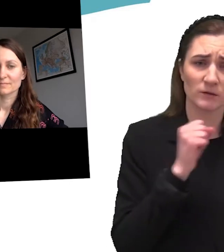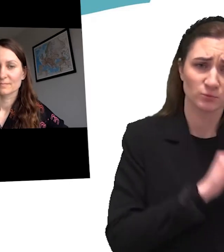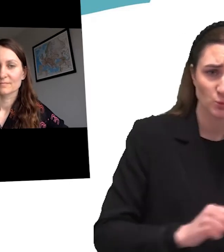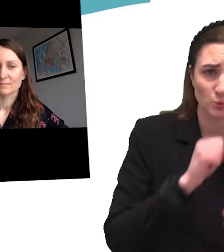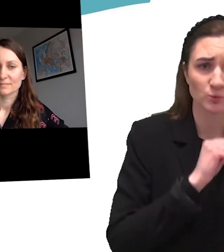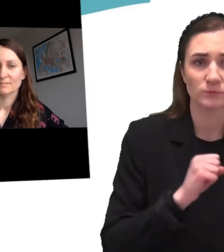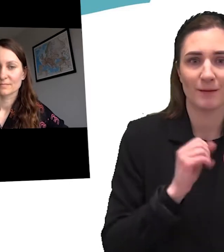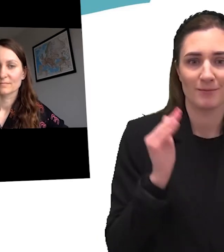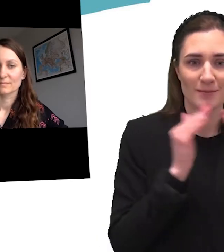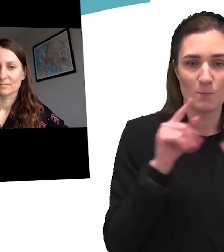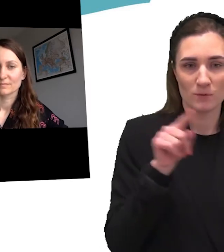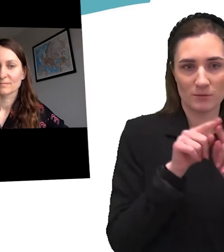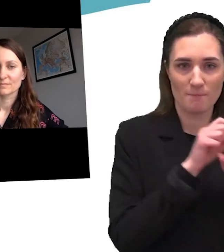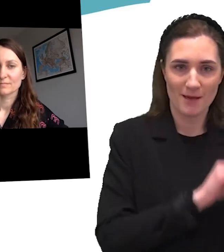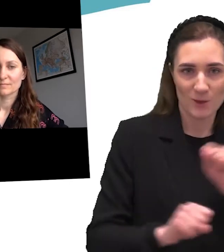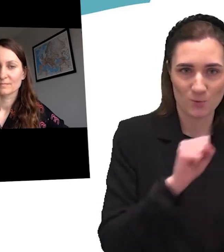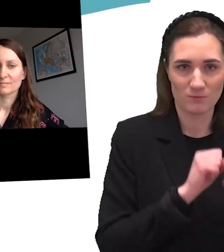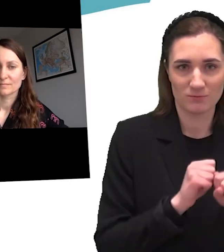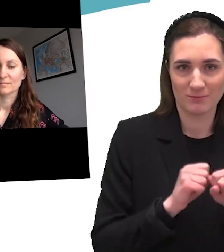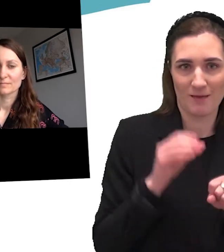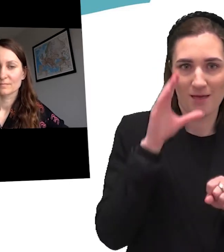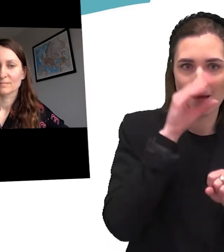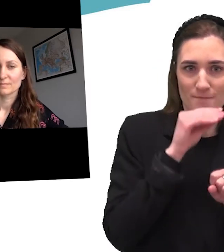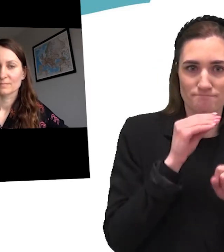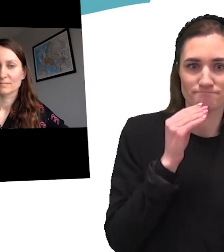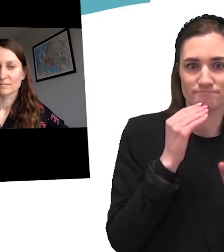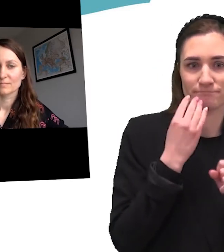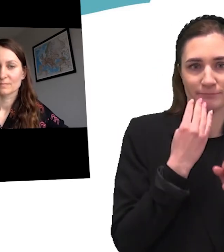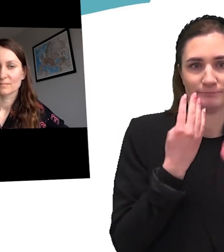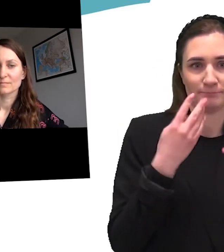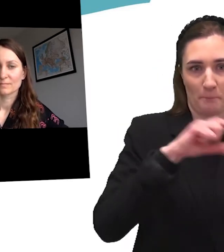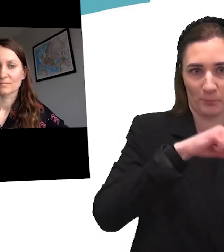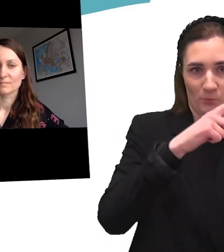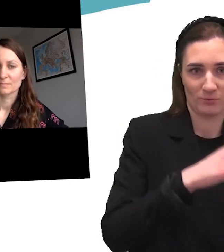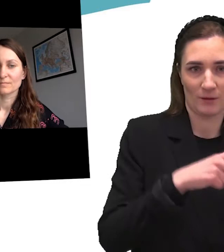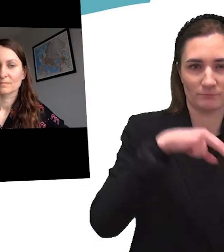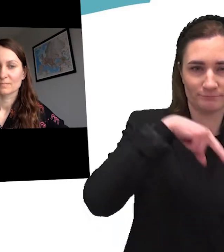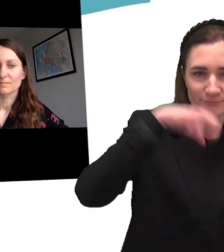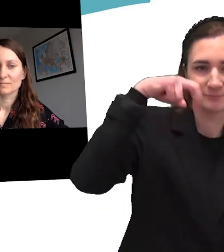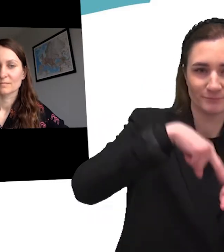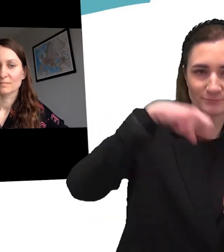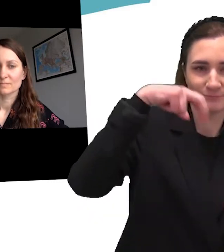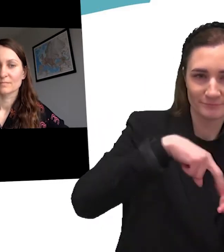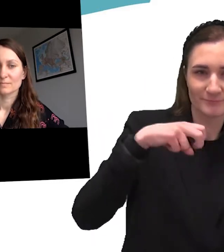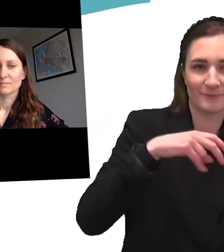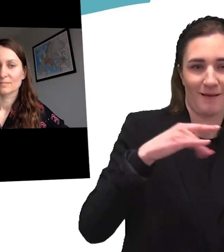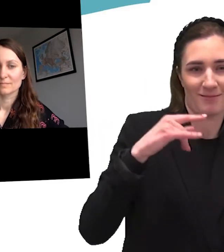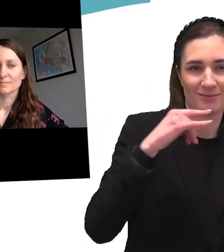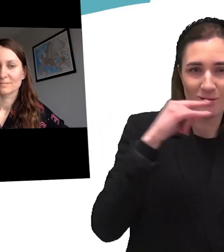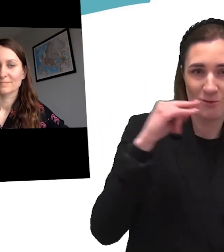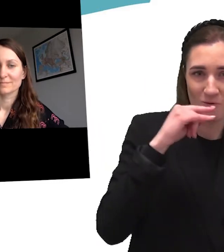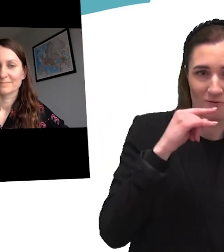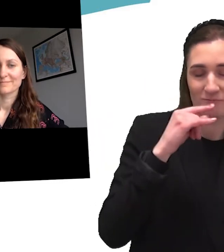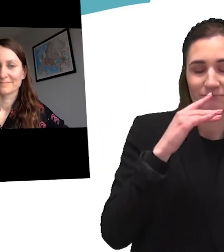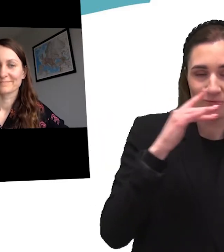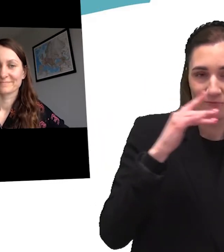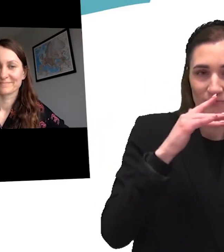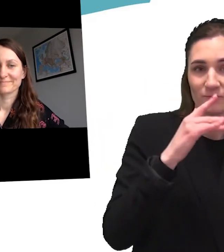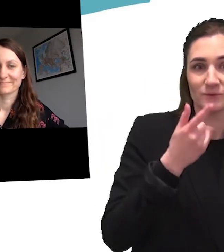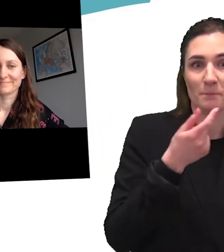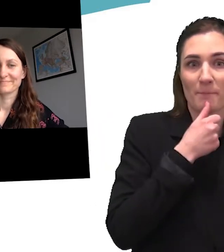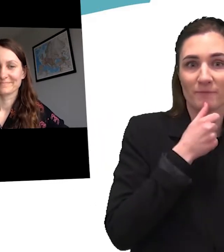yra sveikas, judrus vaikas, jisai juda net ir namuose, vis tiek jie sugeba net ir tarptų keturių sienų ir ant sofos